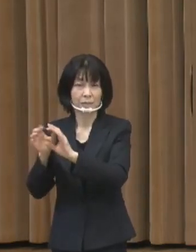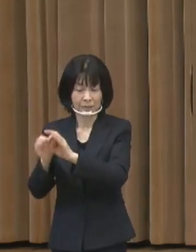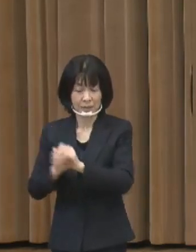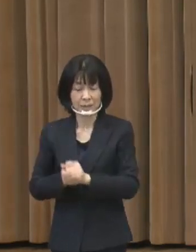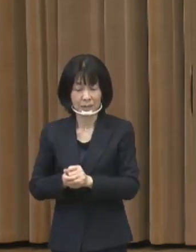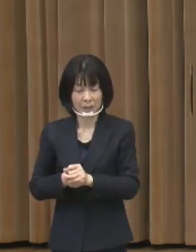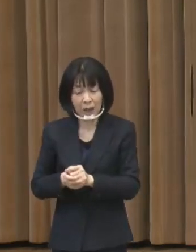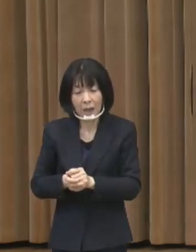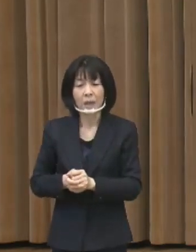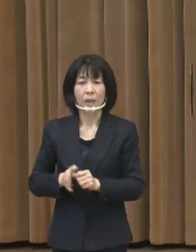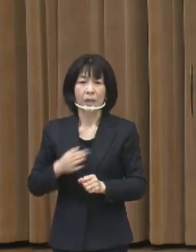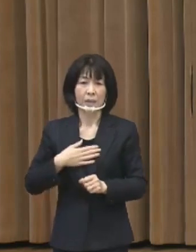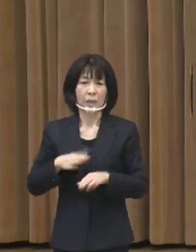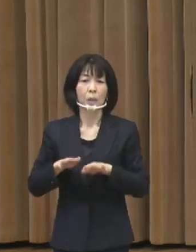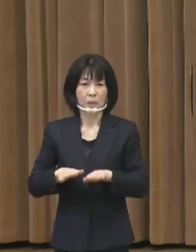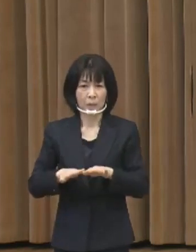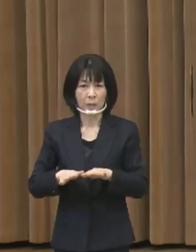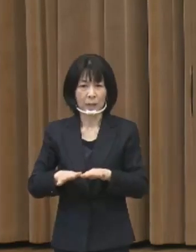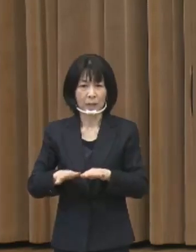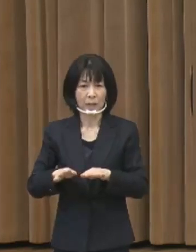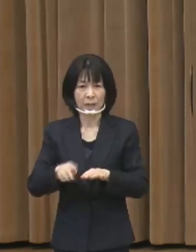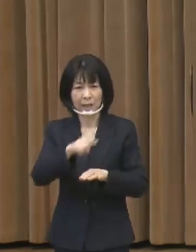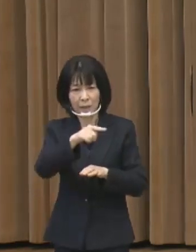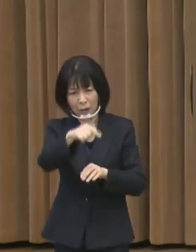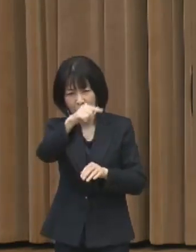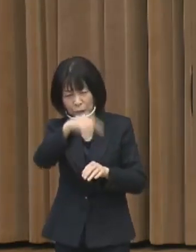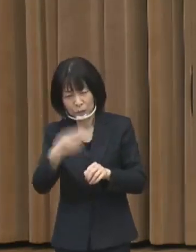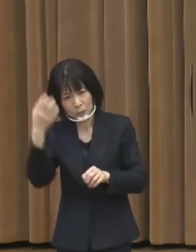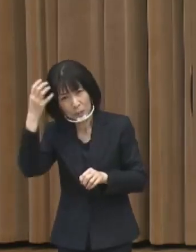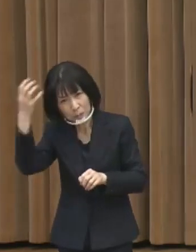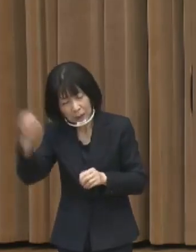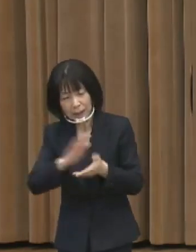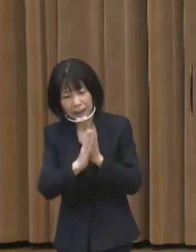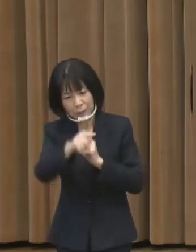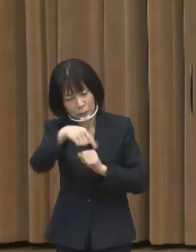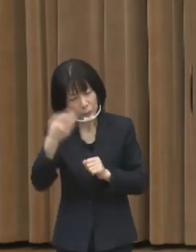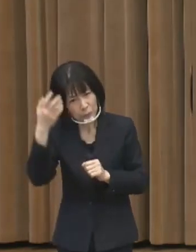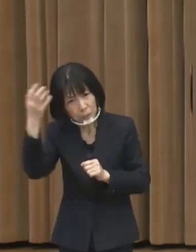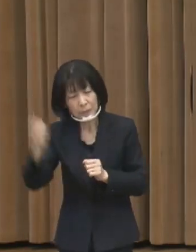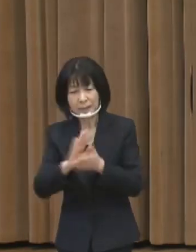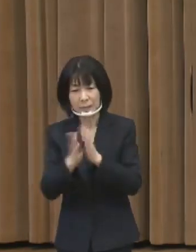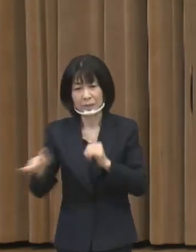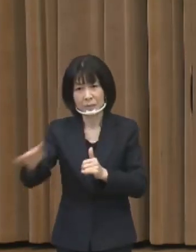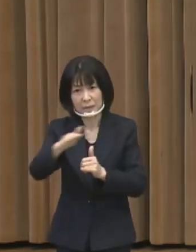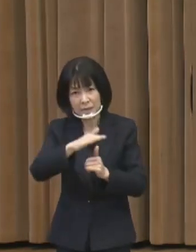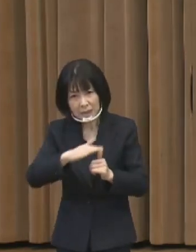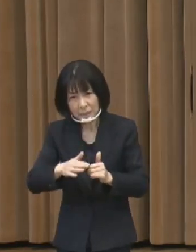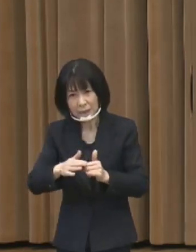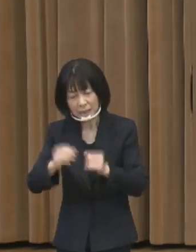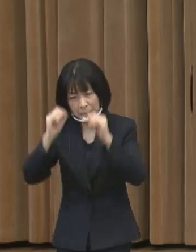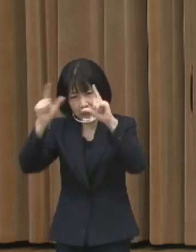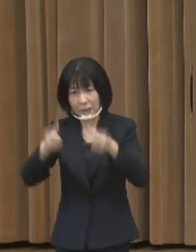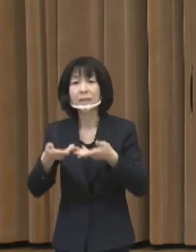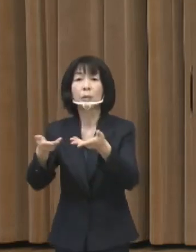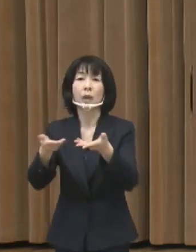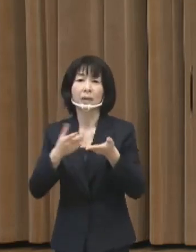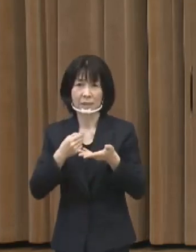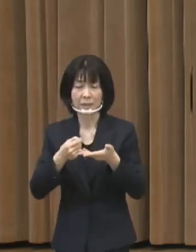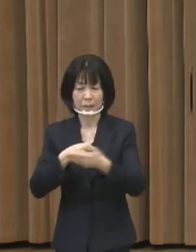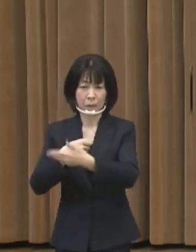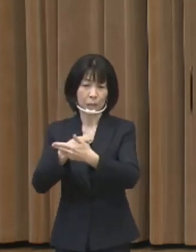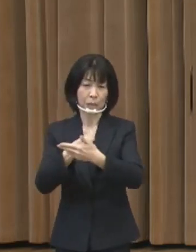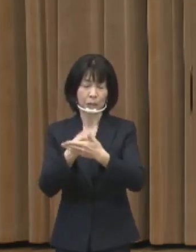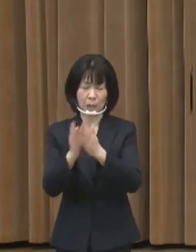で今回は先手を打つために県民の皆様の意識を高く持っていただき、そしてご協力